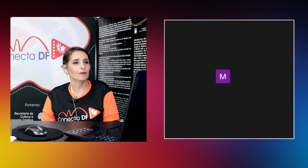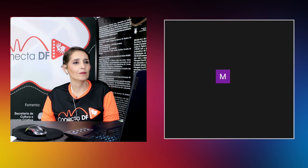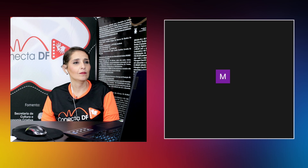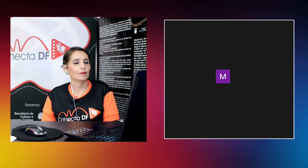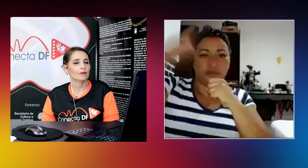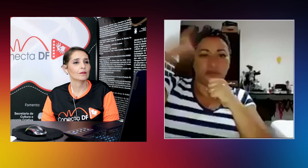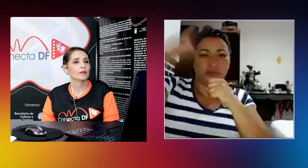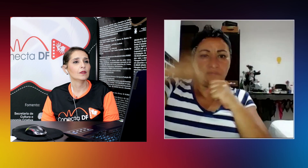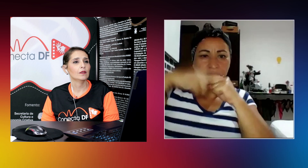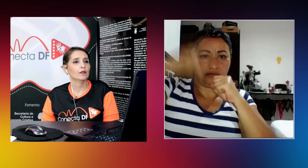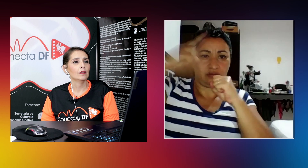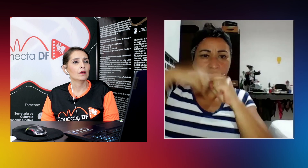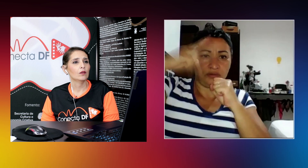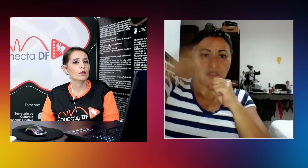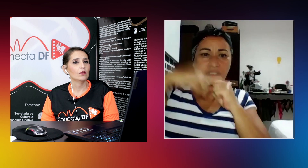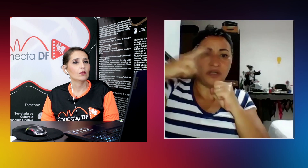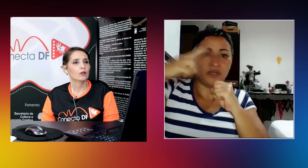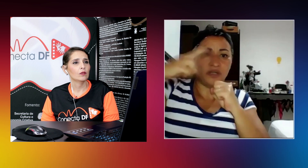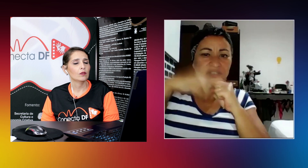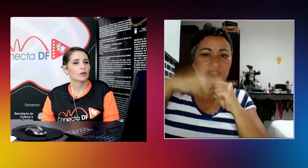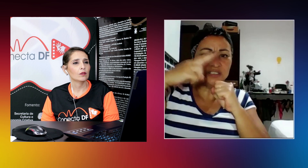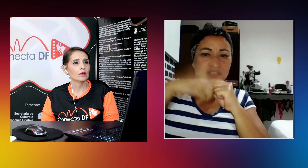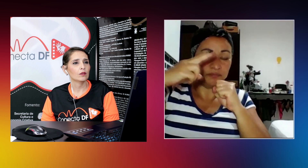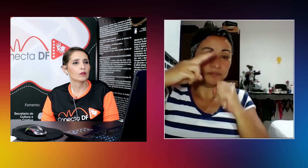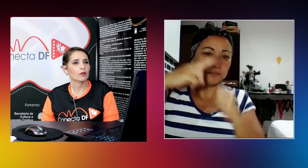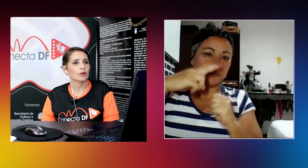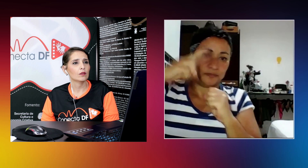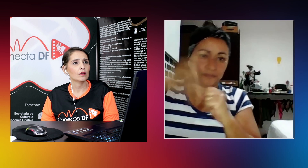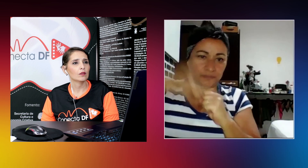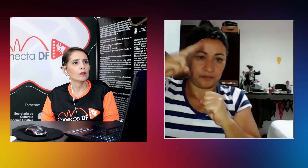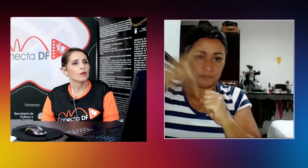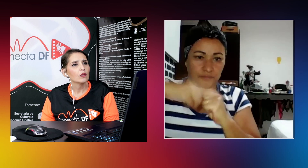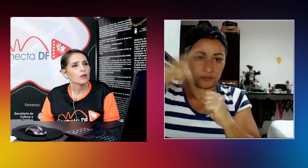Cupuaçu, prof? Eu já vi assim.